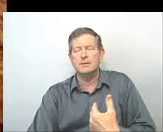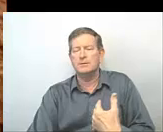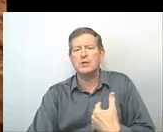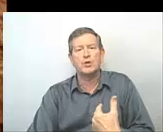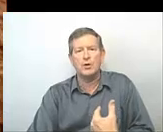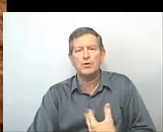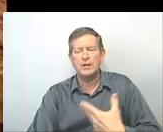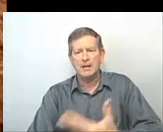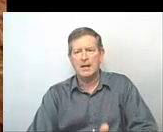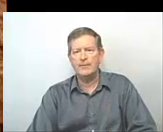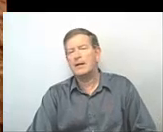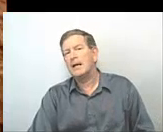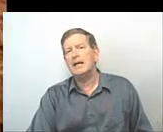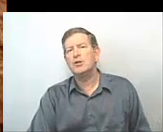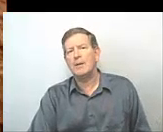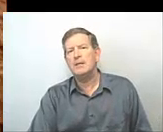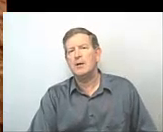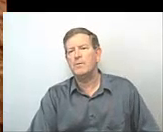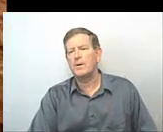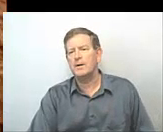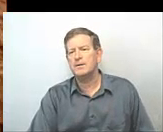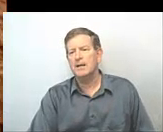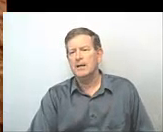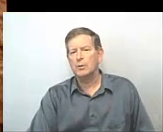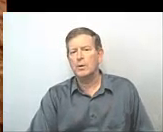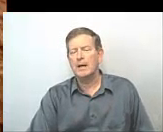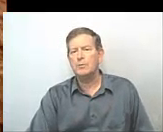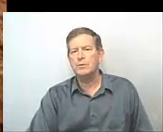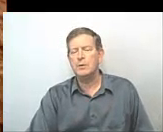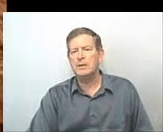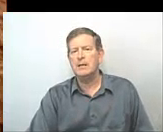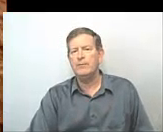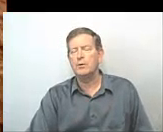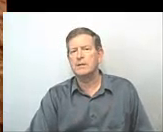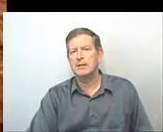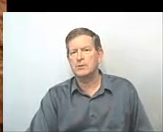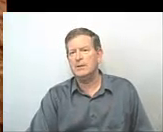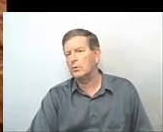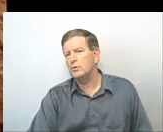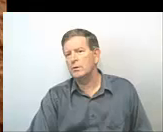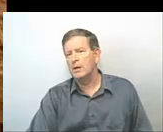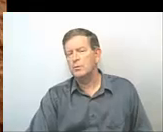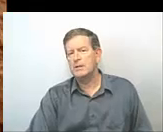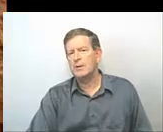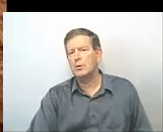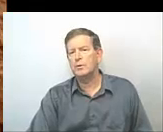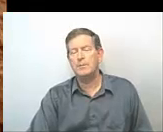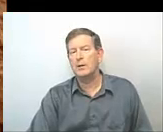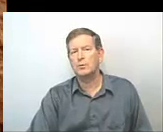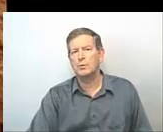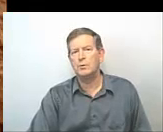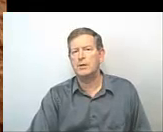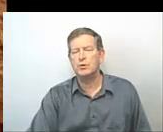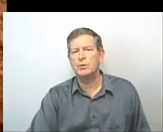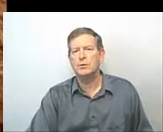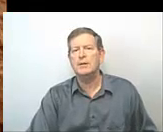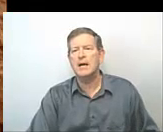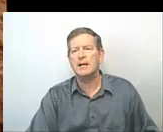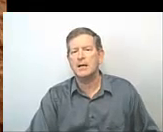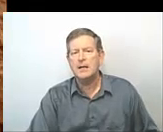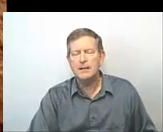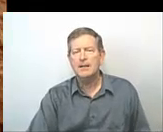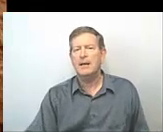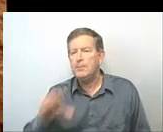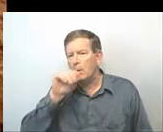famille d'échange avec laquelle j'ai habité en France. Donc là, il est venu aux États-Unis, donc nous étions à côté, bien entendu, des chutes